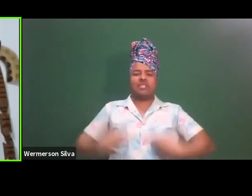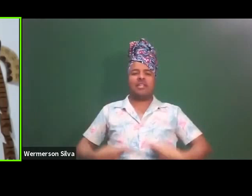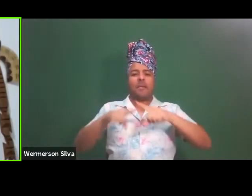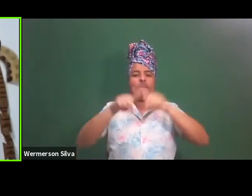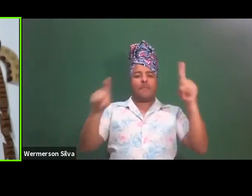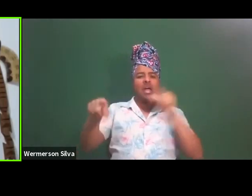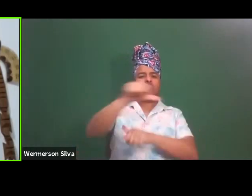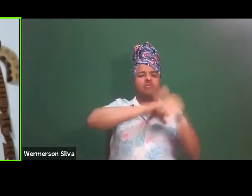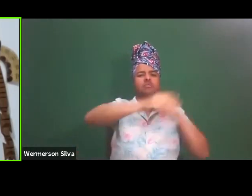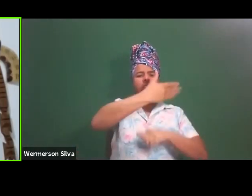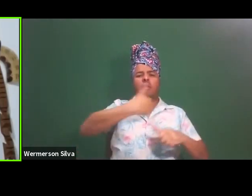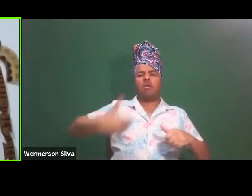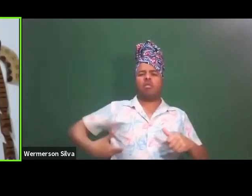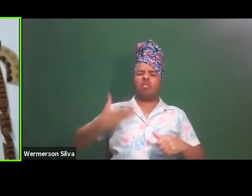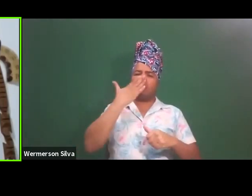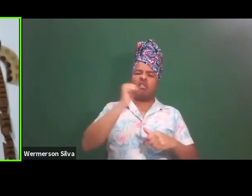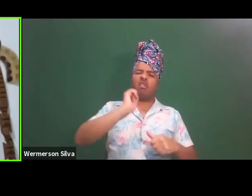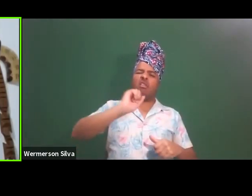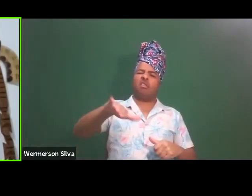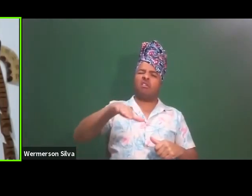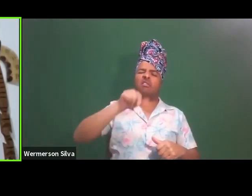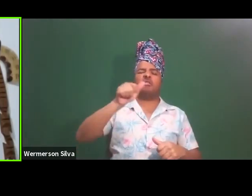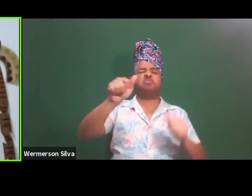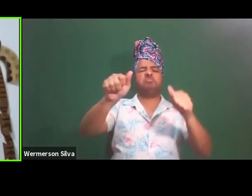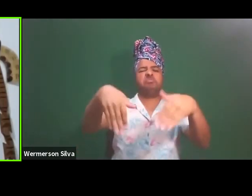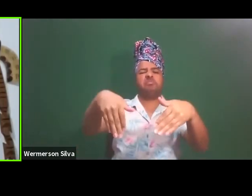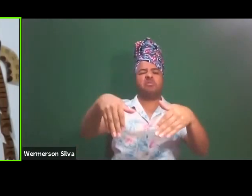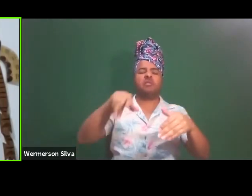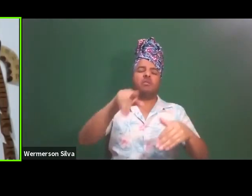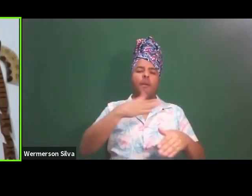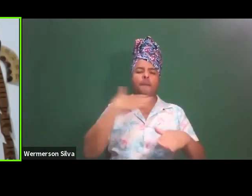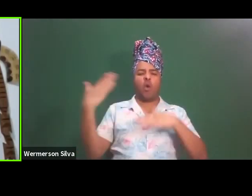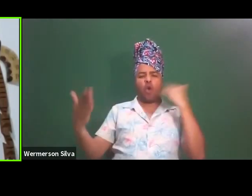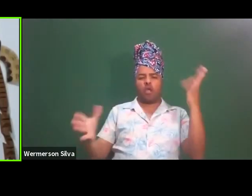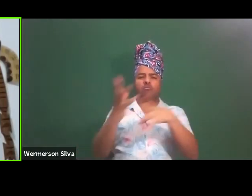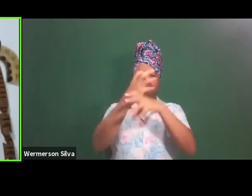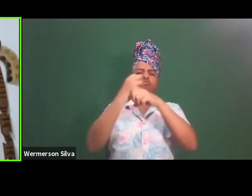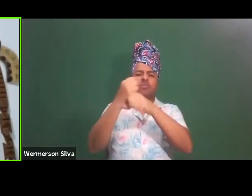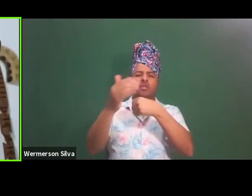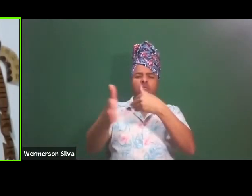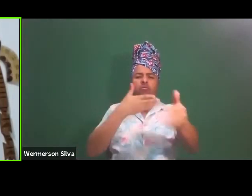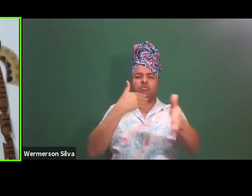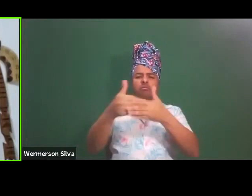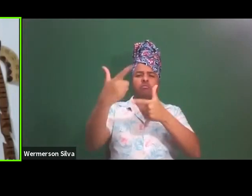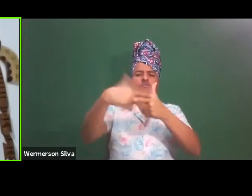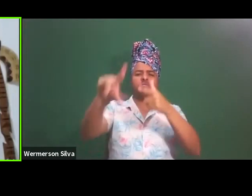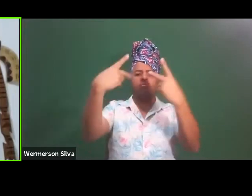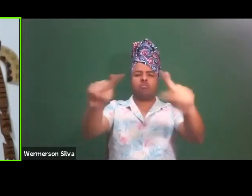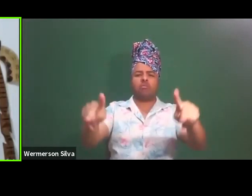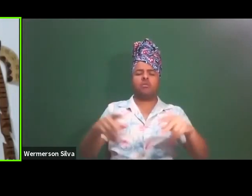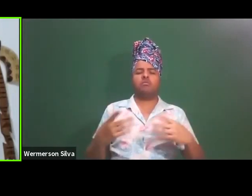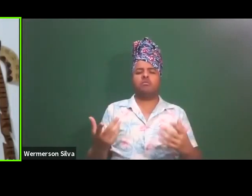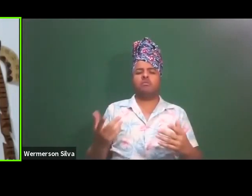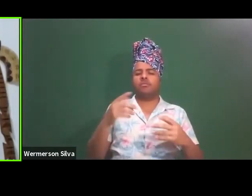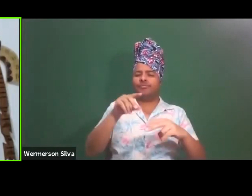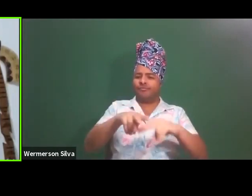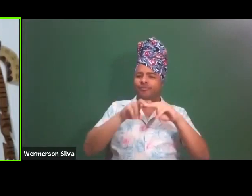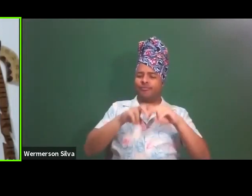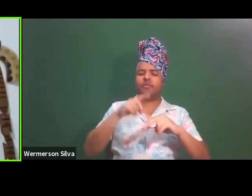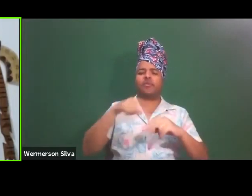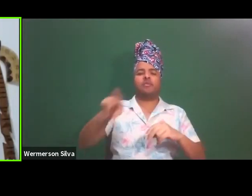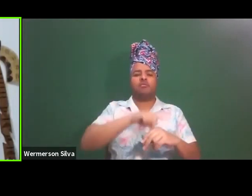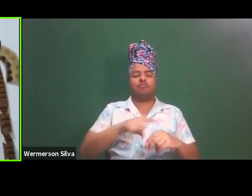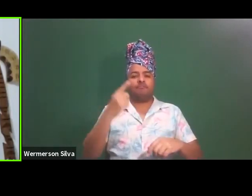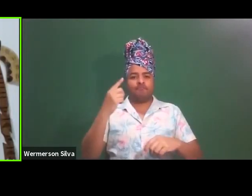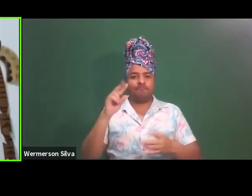descaso no trato para com as pessoas. E aí ela é uma resistência